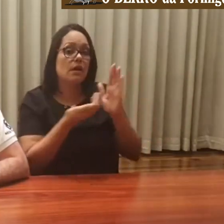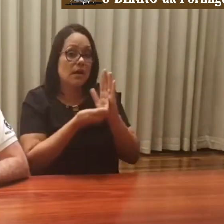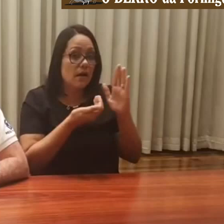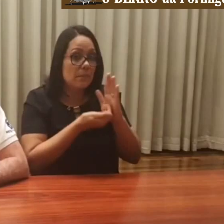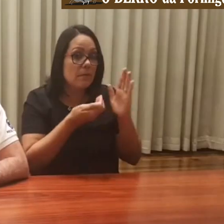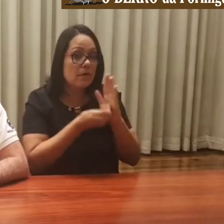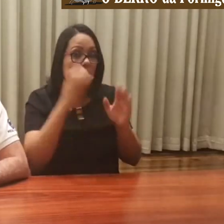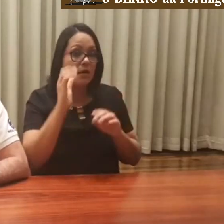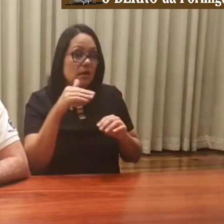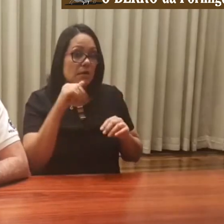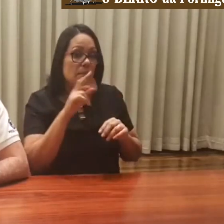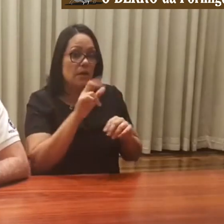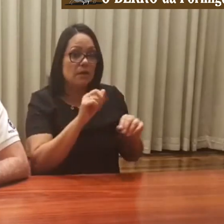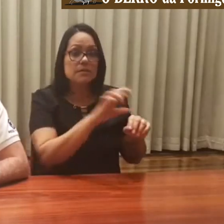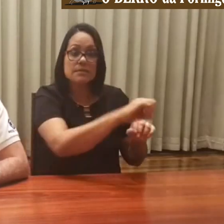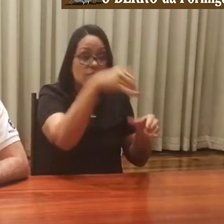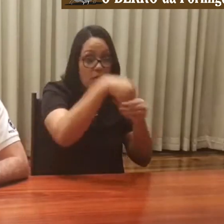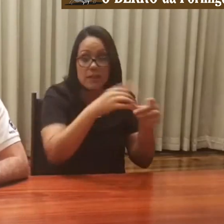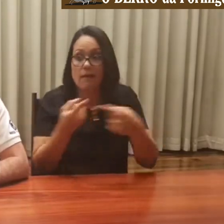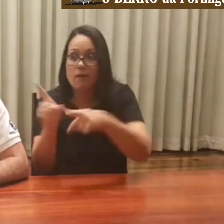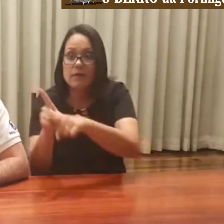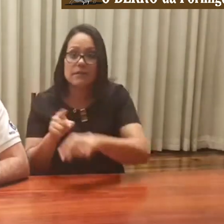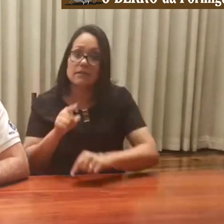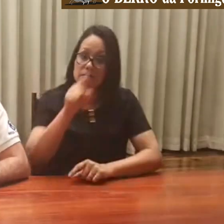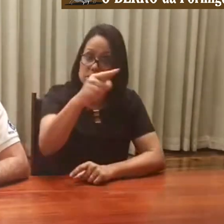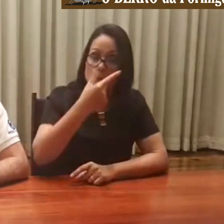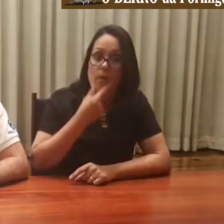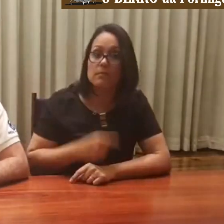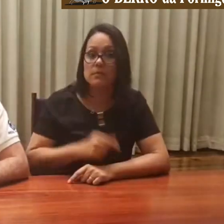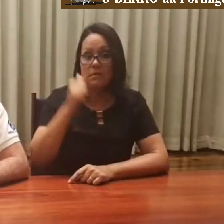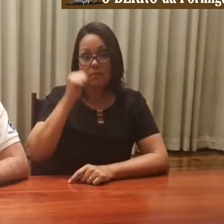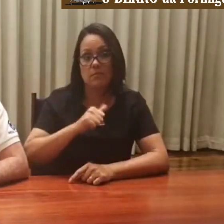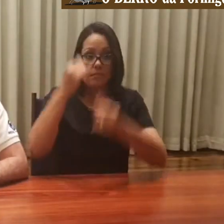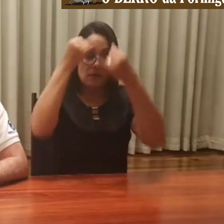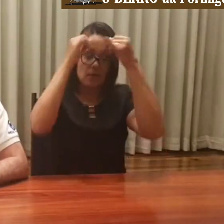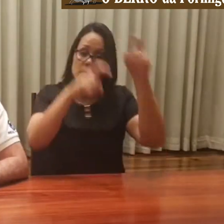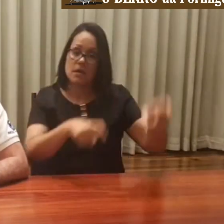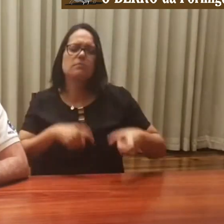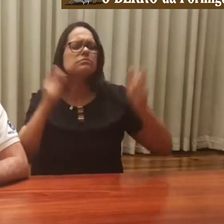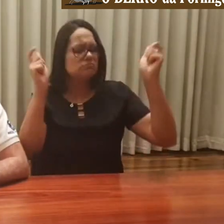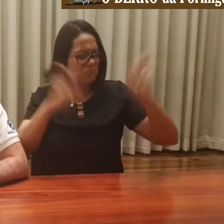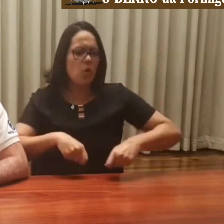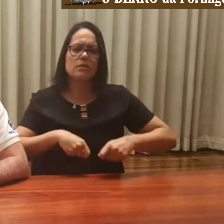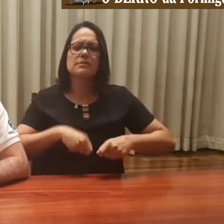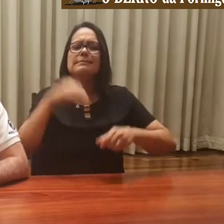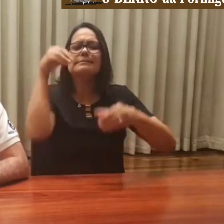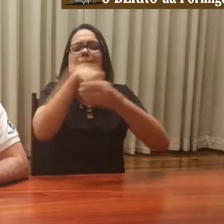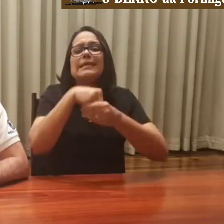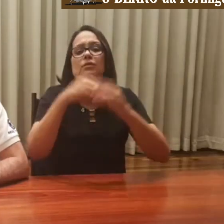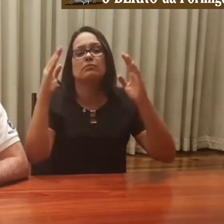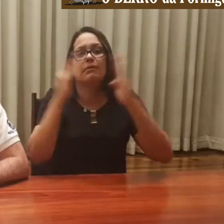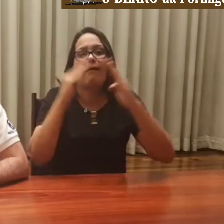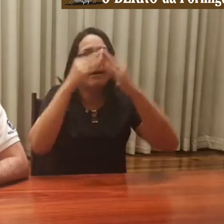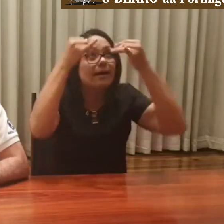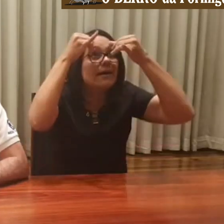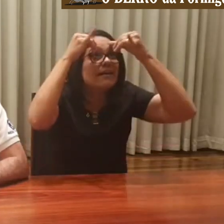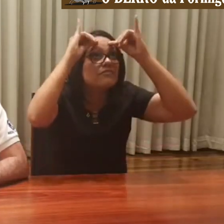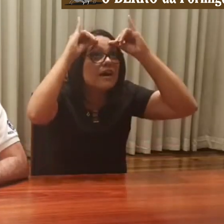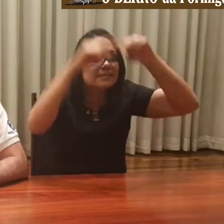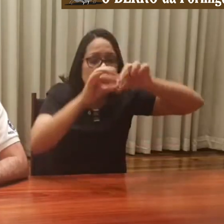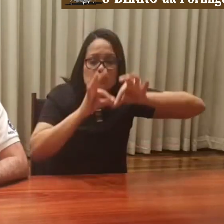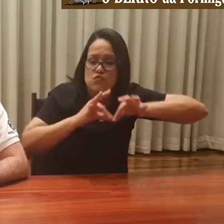decidido pelo Senado, você, homem do campo, você, mulher do campo, vai poder andar armado ou armada em toda